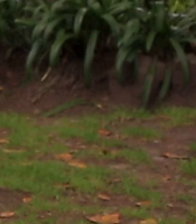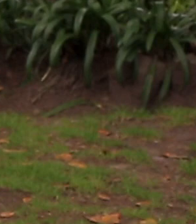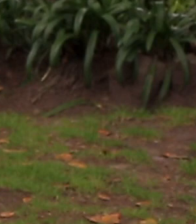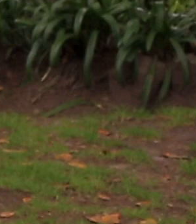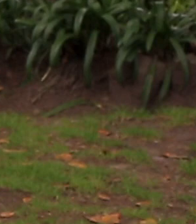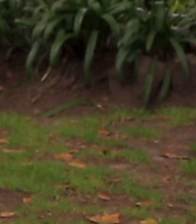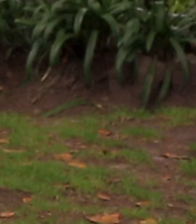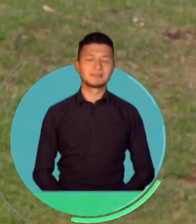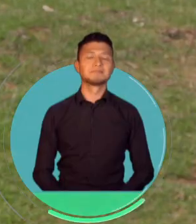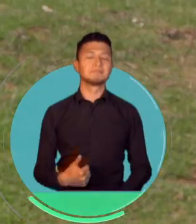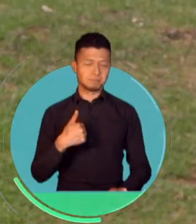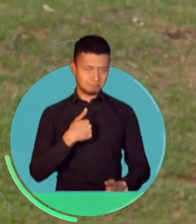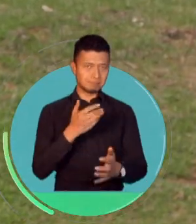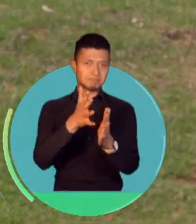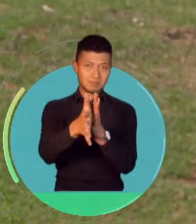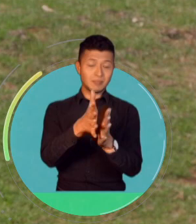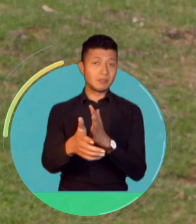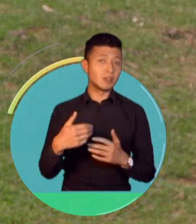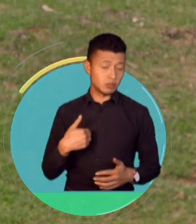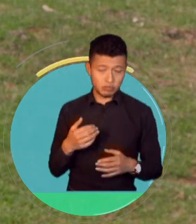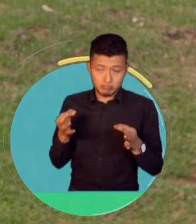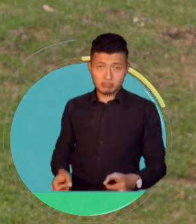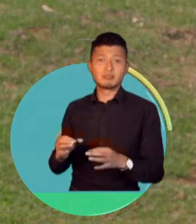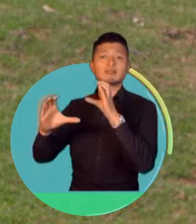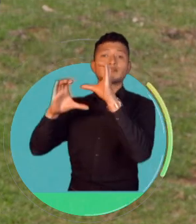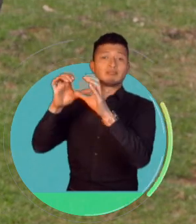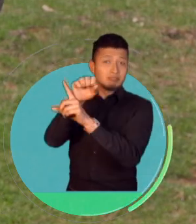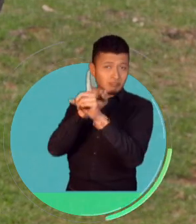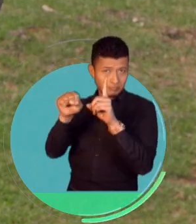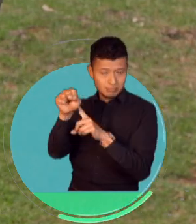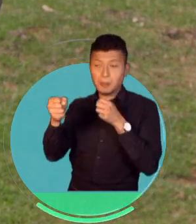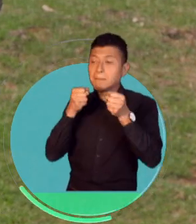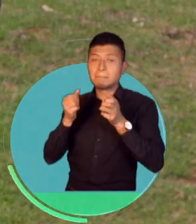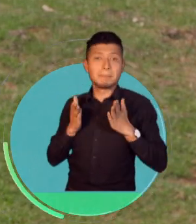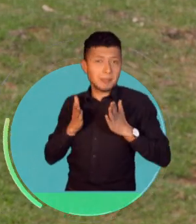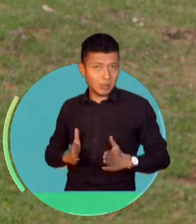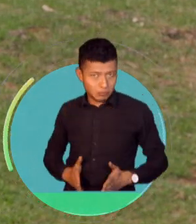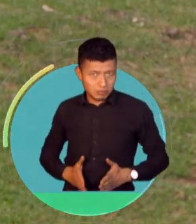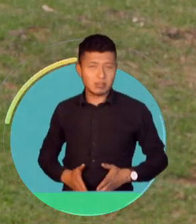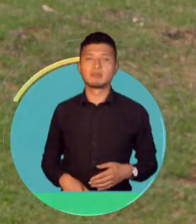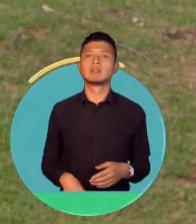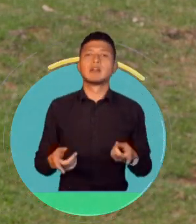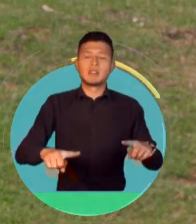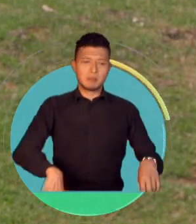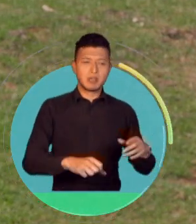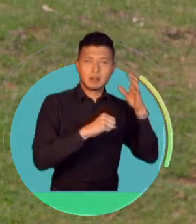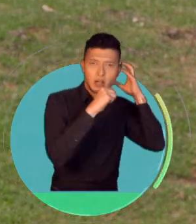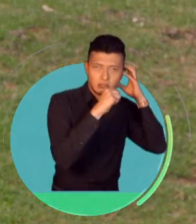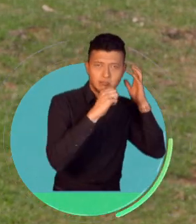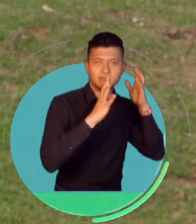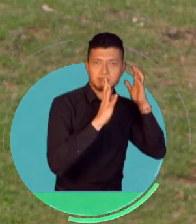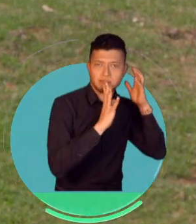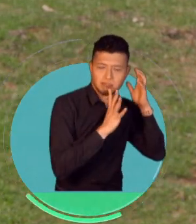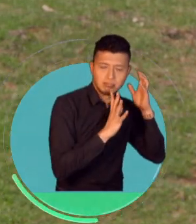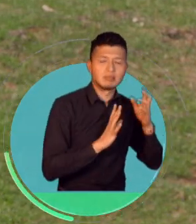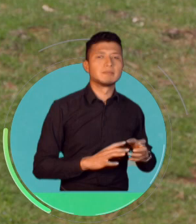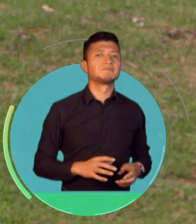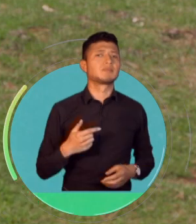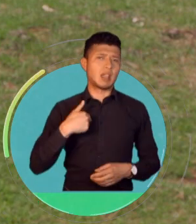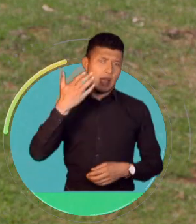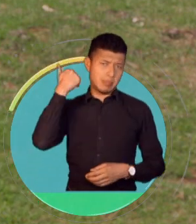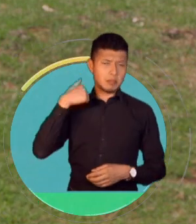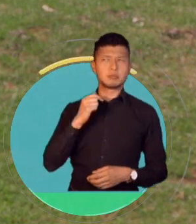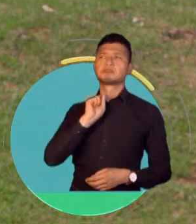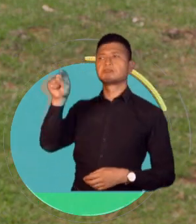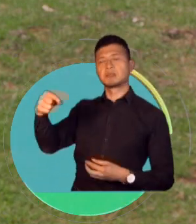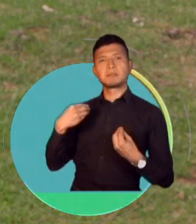a alguna otra cosa yo soy comunicadora social soy periodista soy locutora Me fui en algún momento a vivir